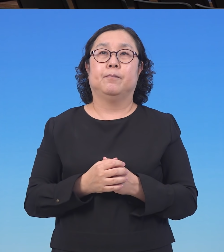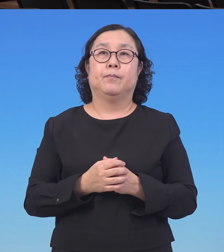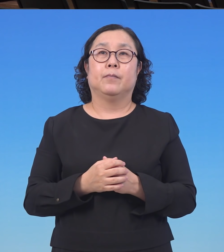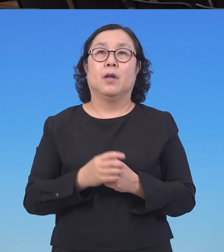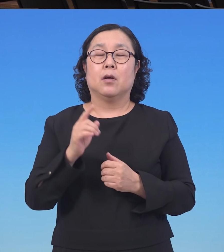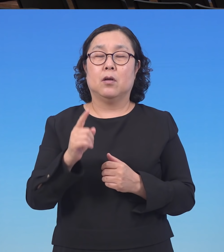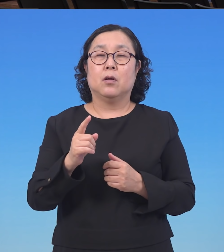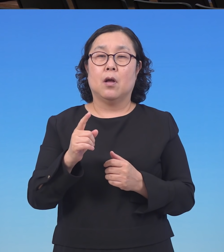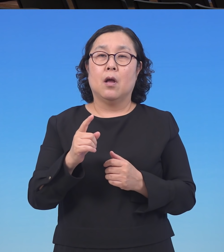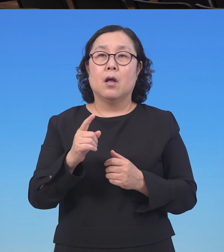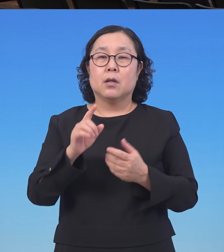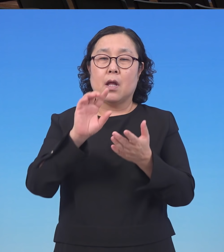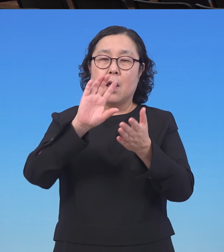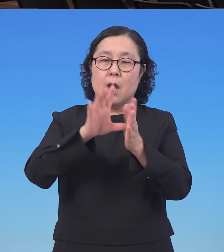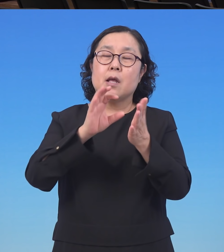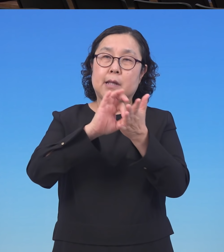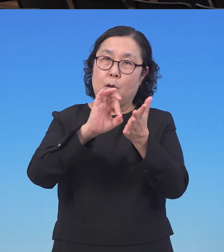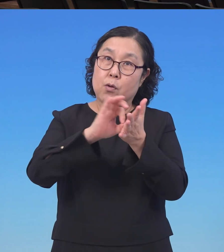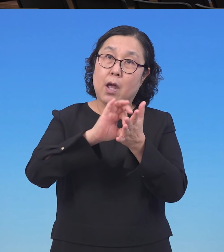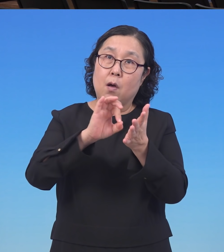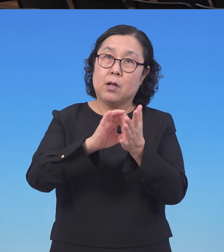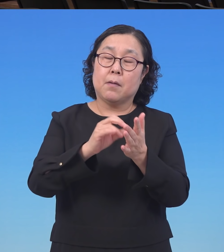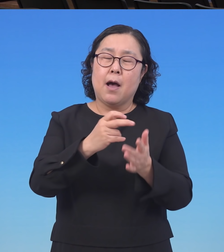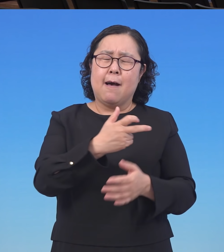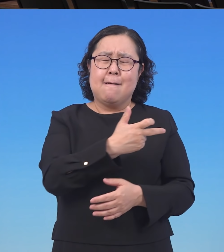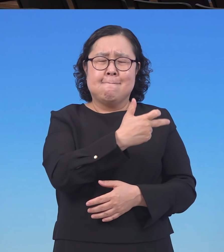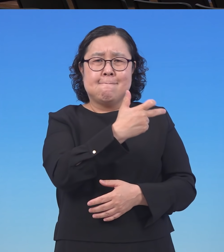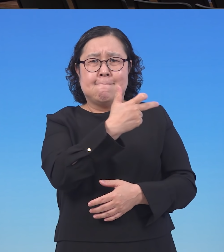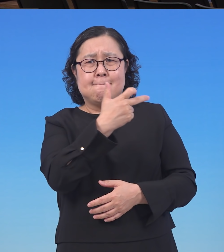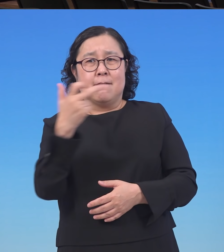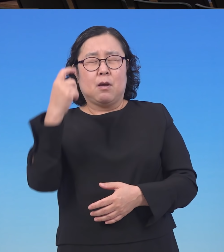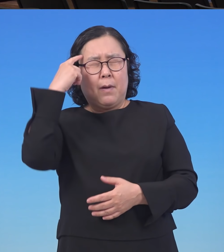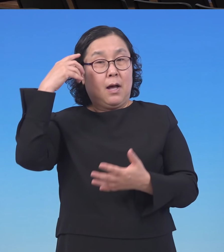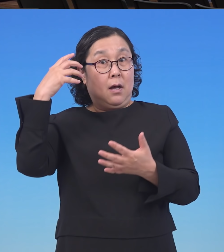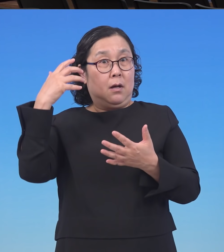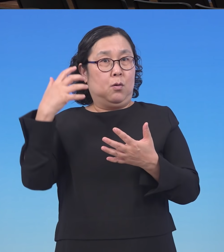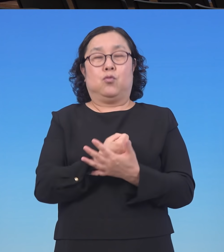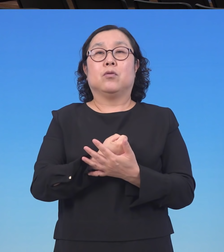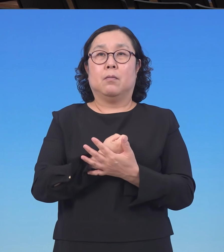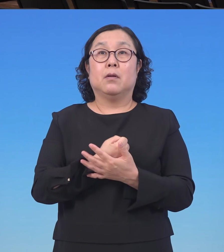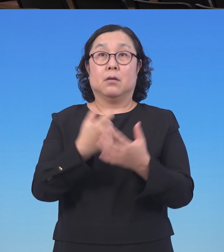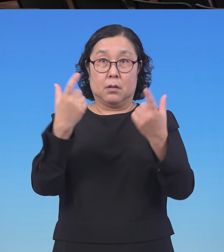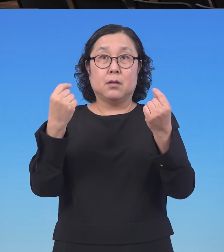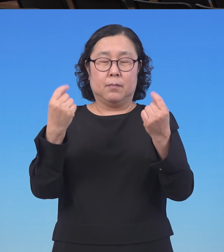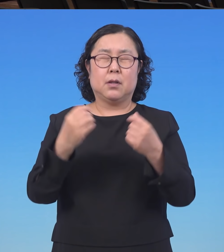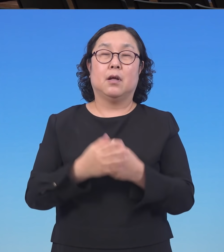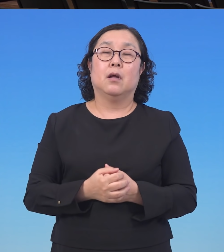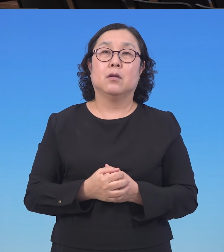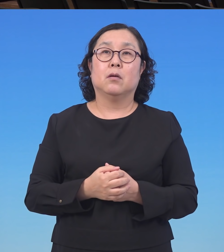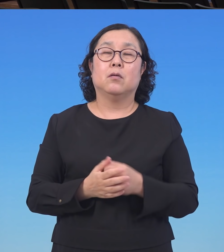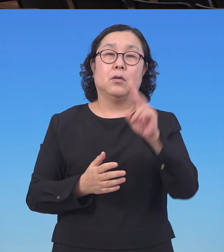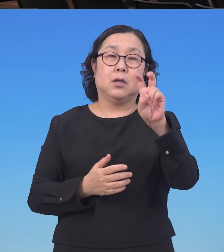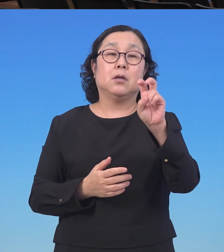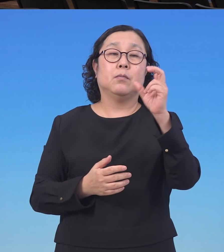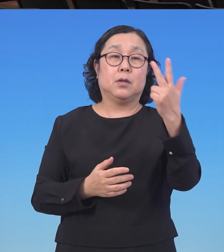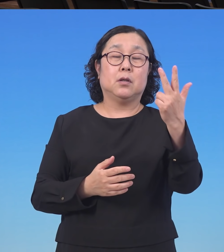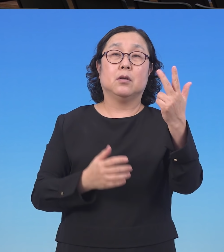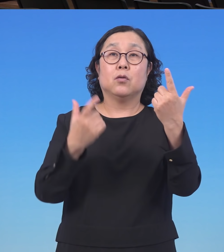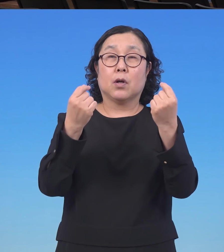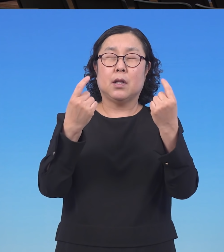내포하고 있는 그런 뉘앙스를 풍기는 때 사용하는 단어예요. 이게 막 어마어마하게 놀랐다는 거 아닙니까? 27절도